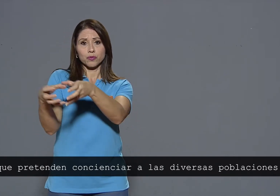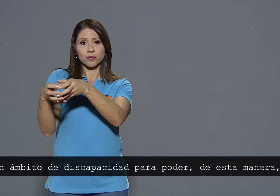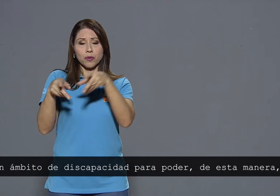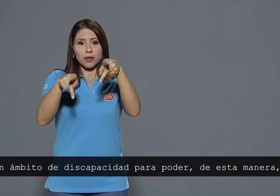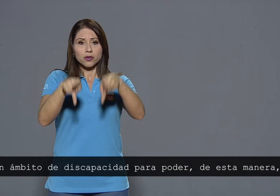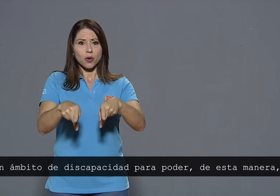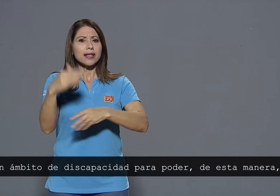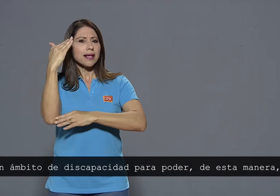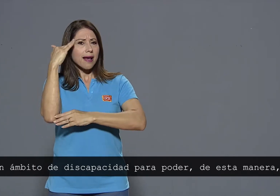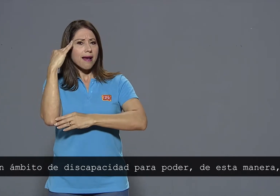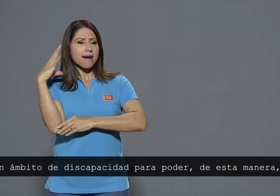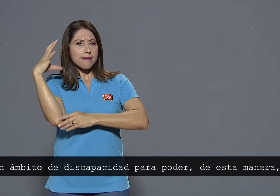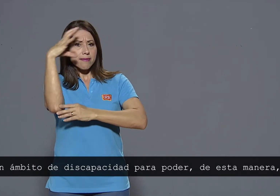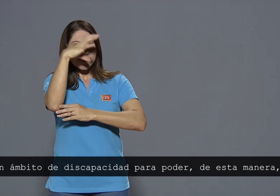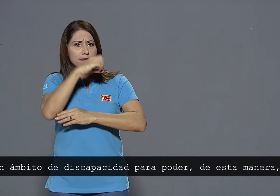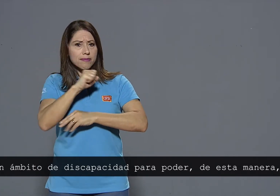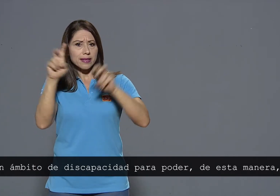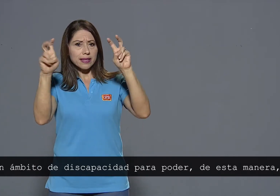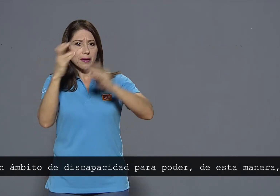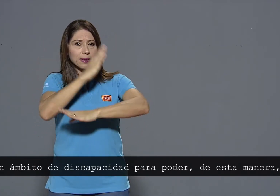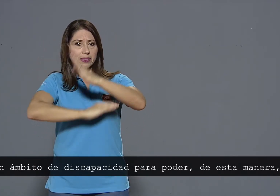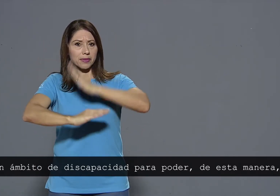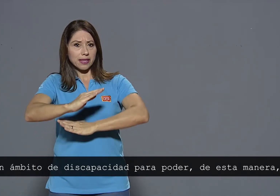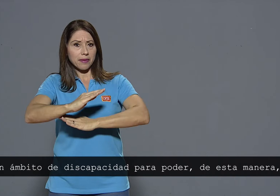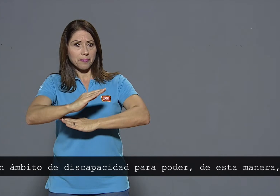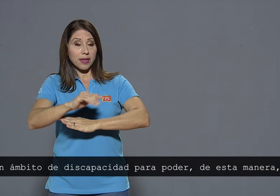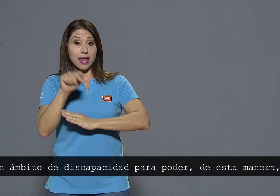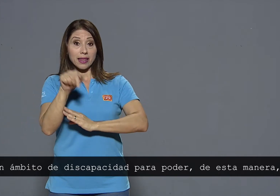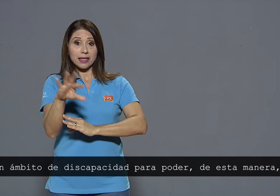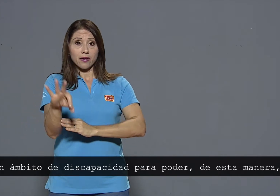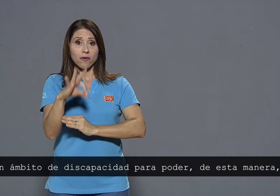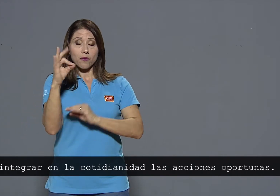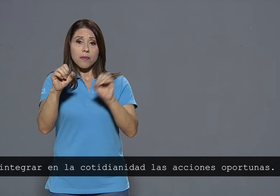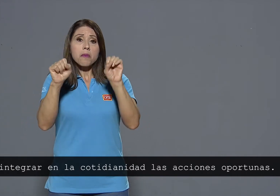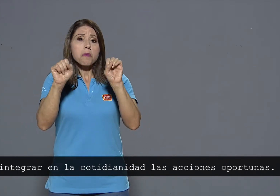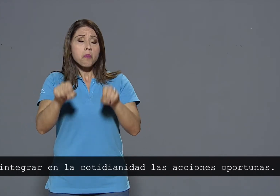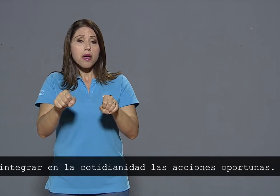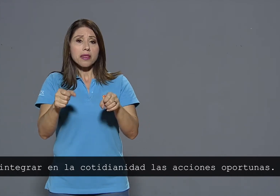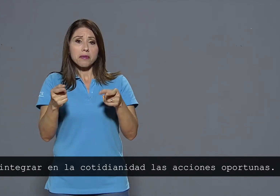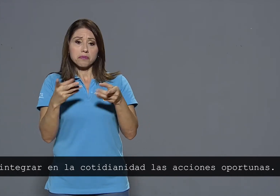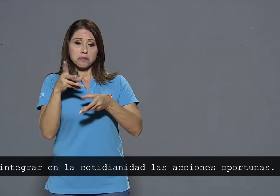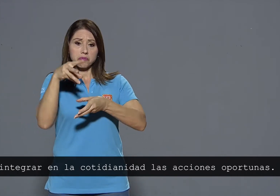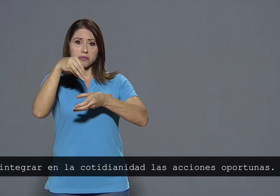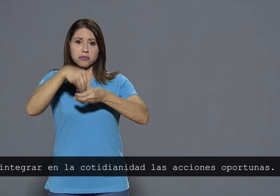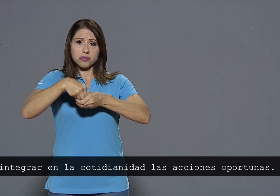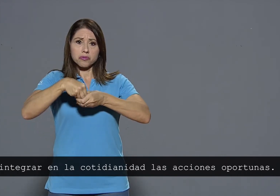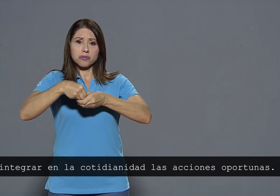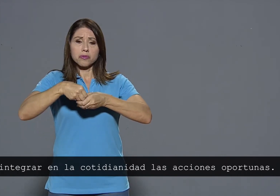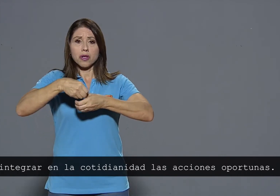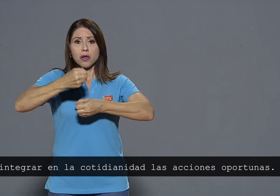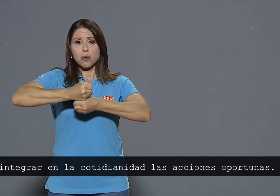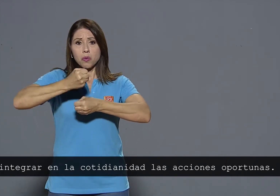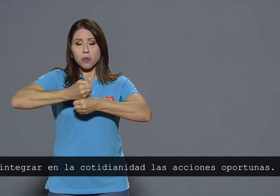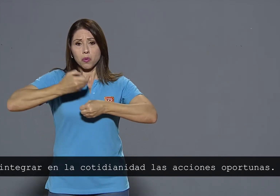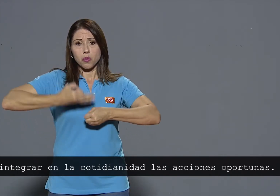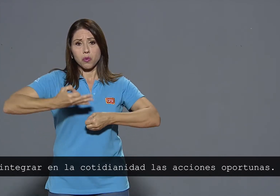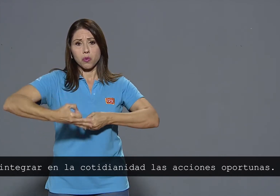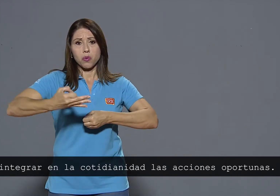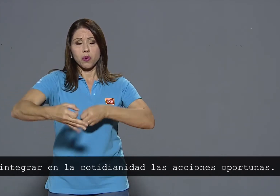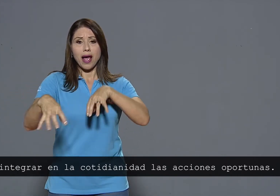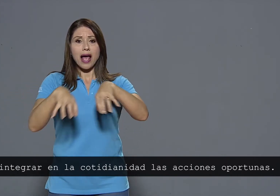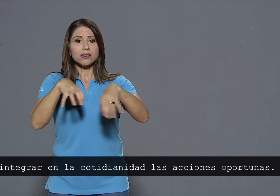poblaciones en ámbito de discapacidad para poder, de esta manera, integrar en la cotidianeidad las acciones